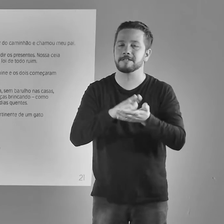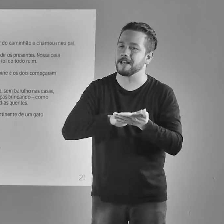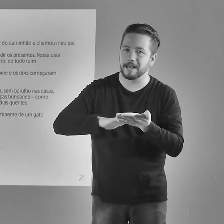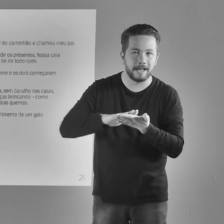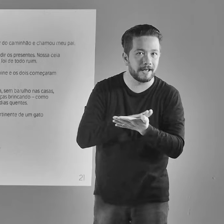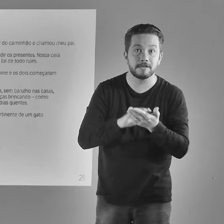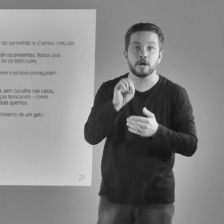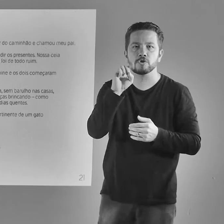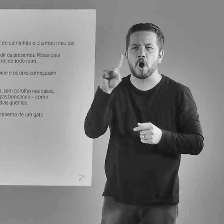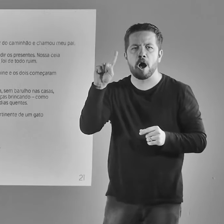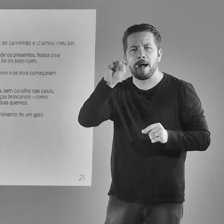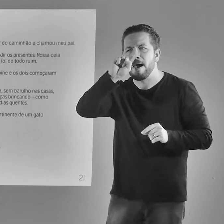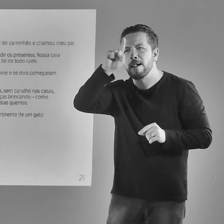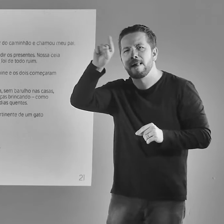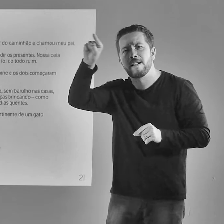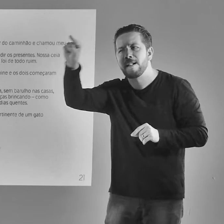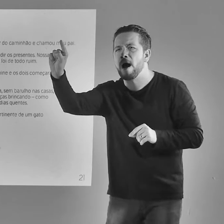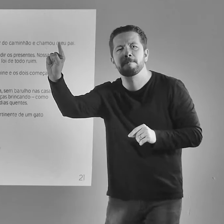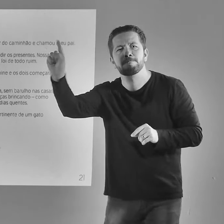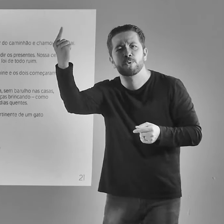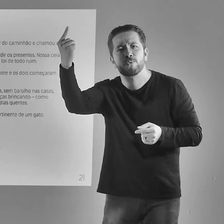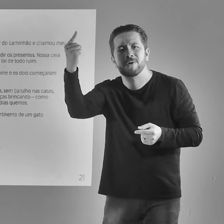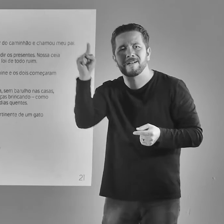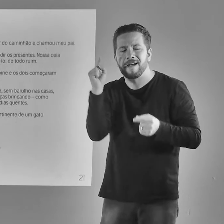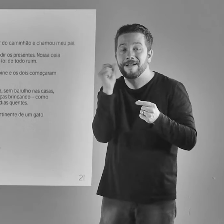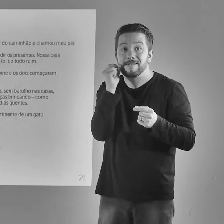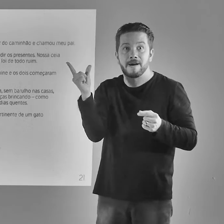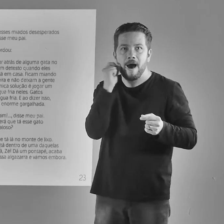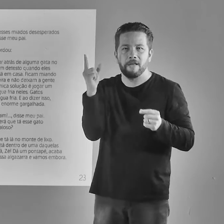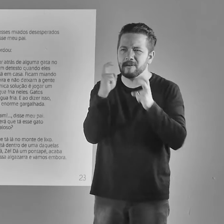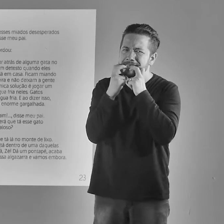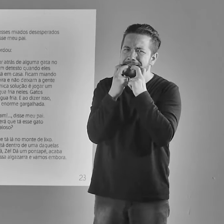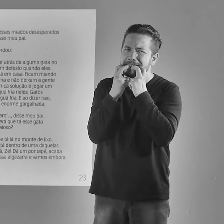Apenas o miado impertinente de um gato quebrava o silêncio.